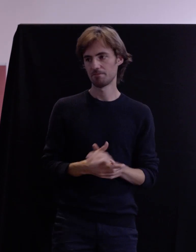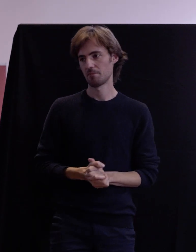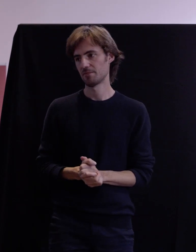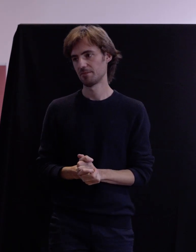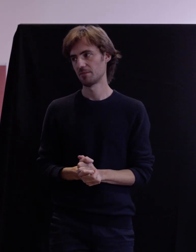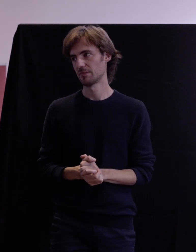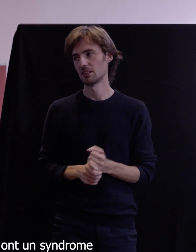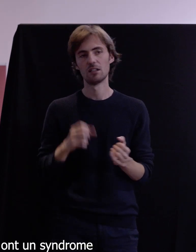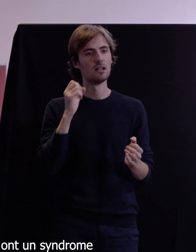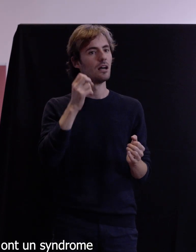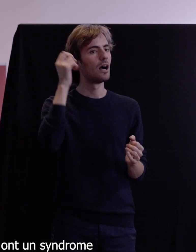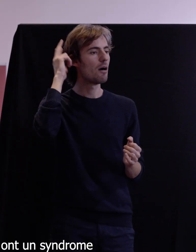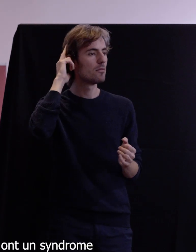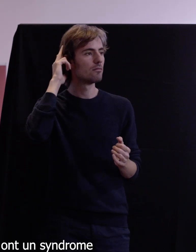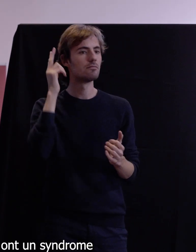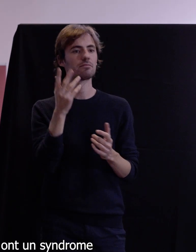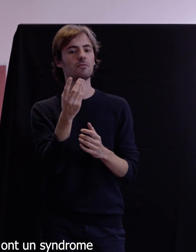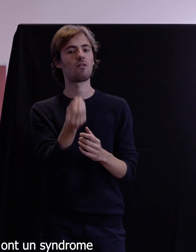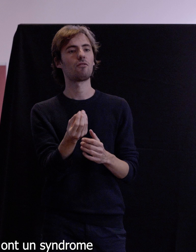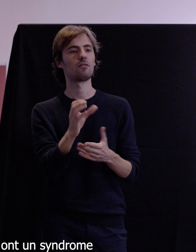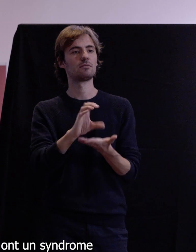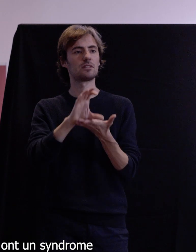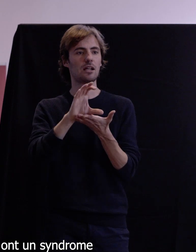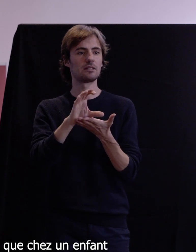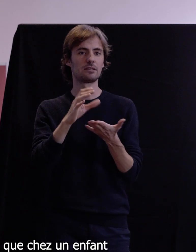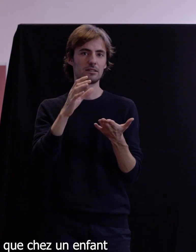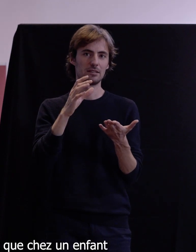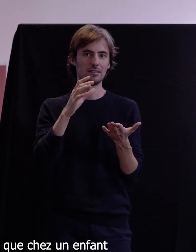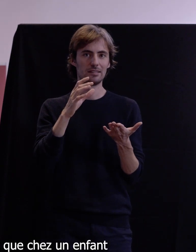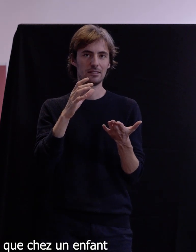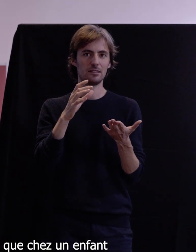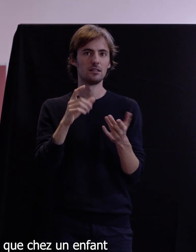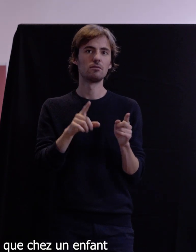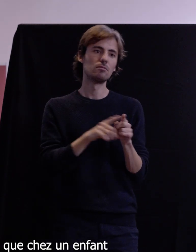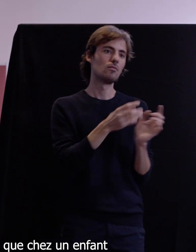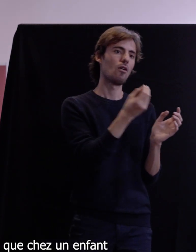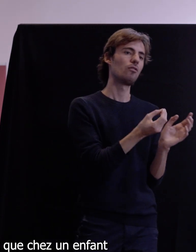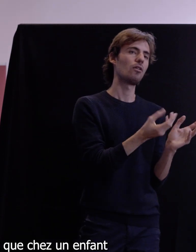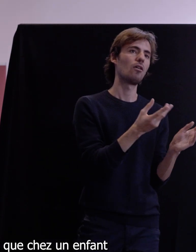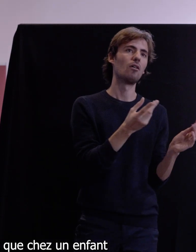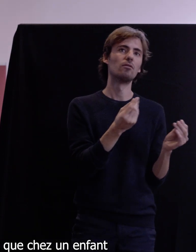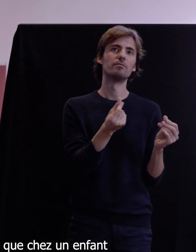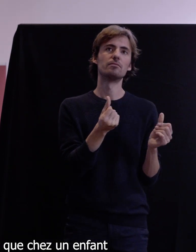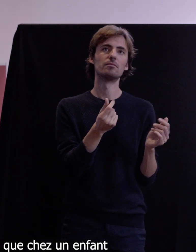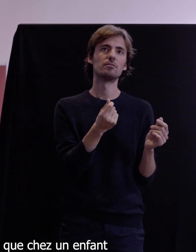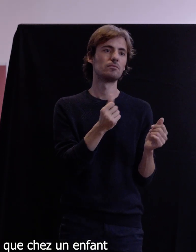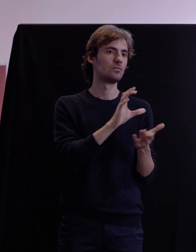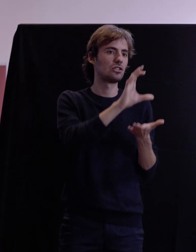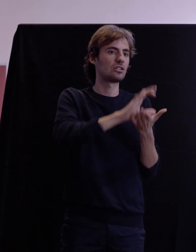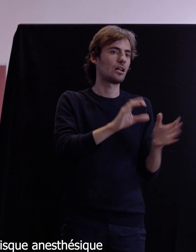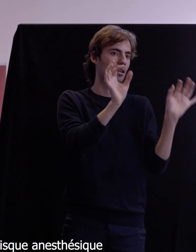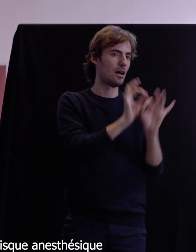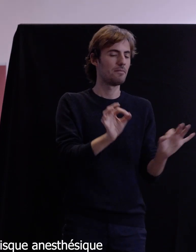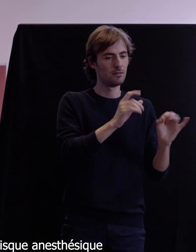L'implant cochléaire, en fait, chez les enfants qui ont un syndrome Charge, on n'a pas tout à fait le même raisonnement que chez un enfant qui serait non